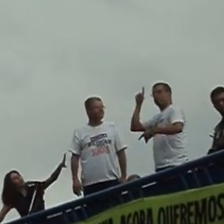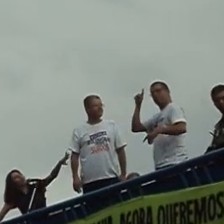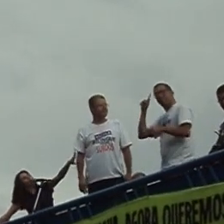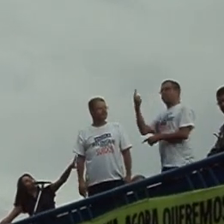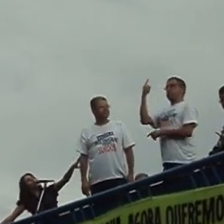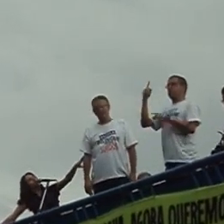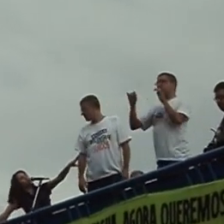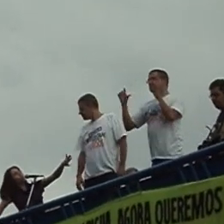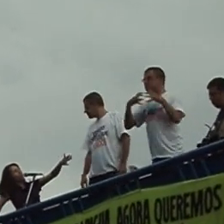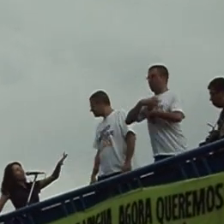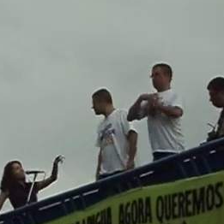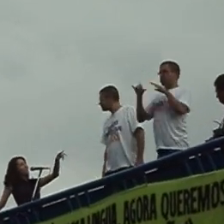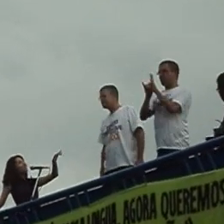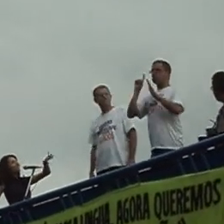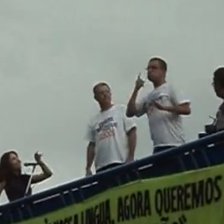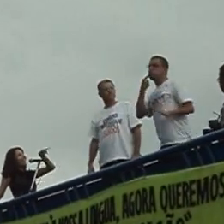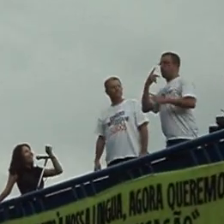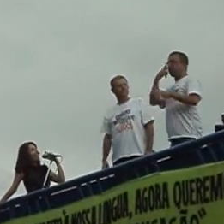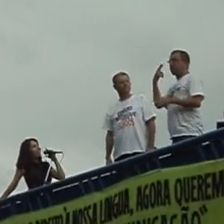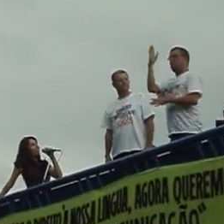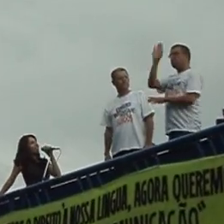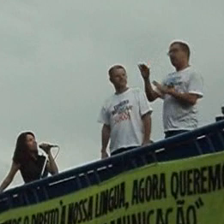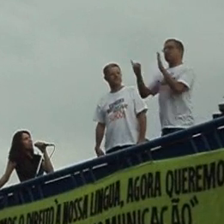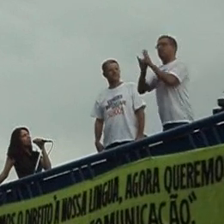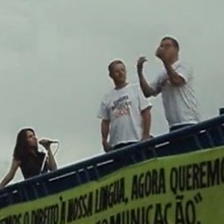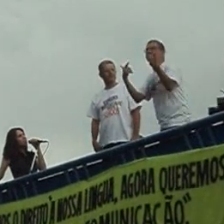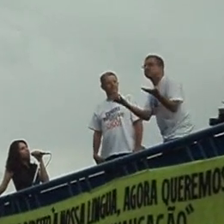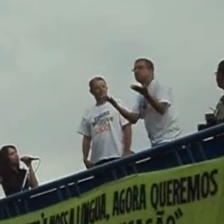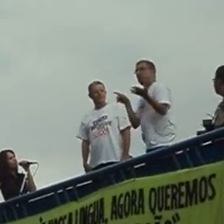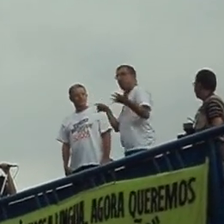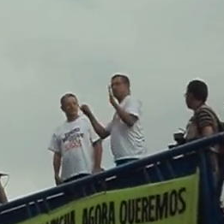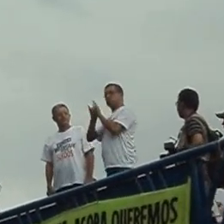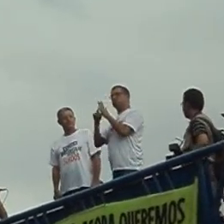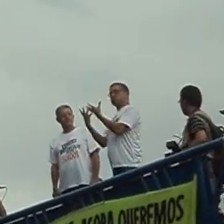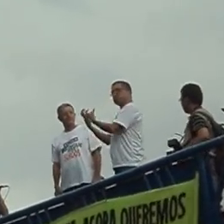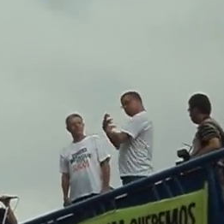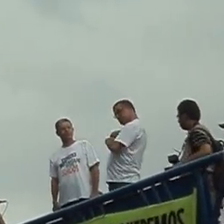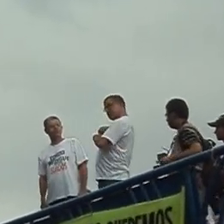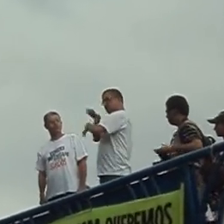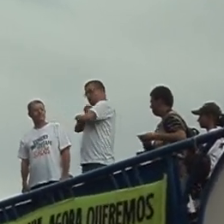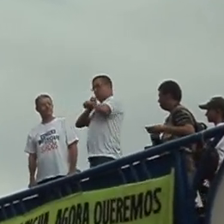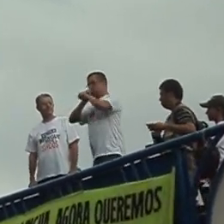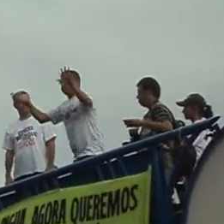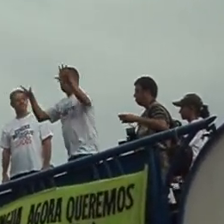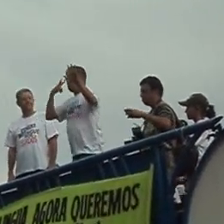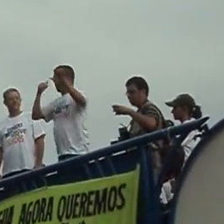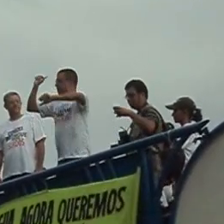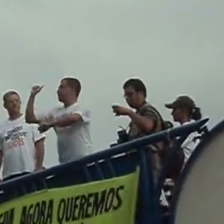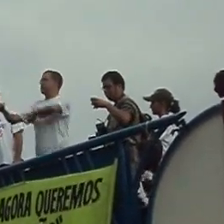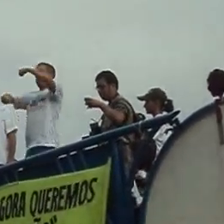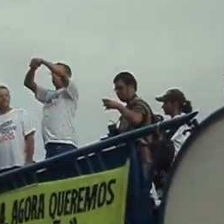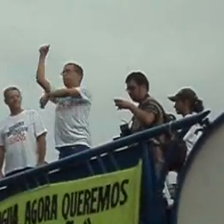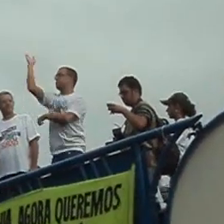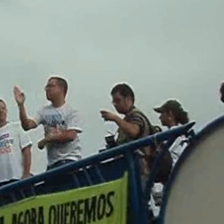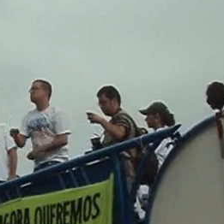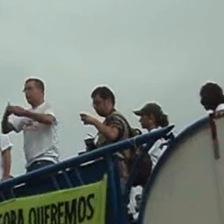público. Uma pessoa de bom coração, que realmente sentiu a necessidade, até o próprio sofrimento dos professores surdos ali